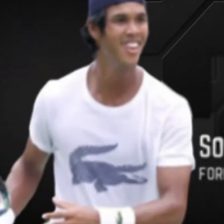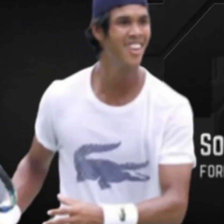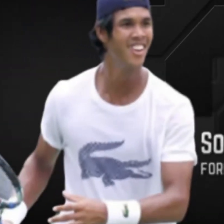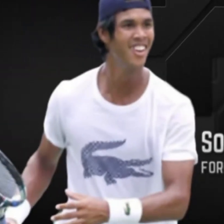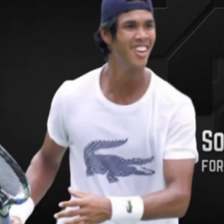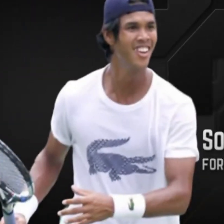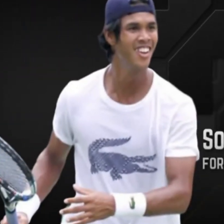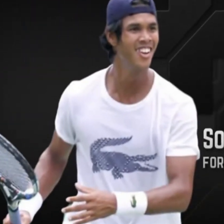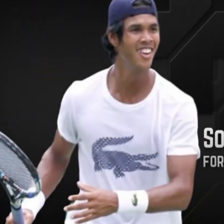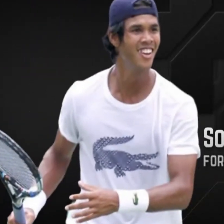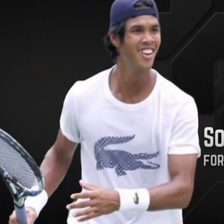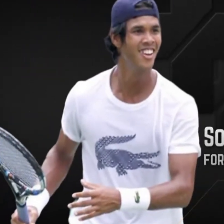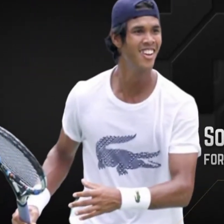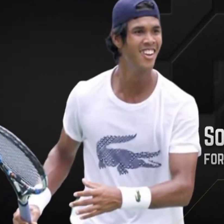स्वयं बने हम,